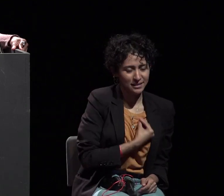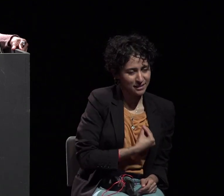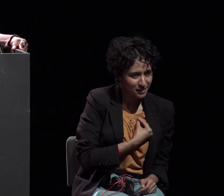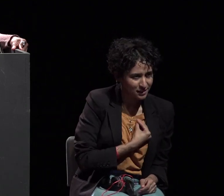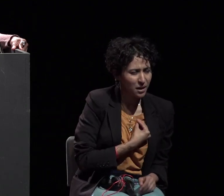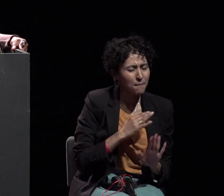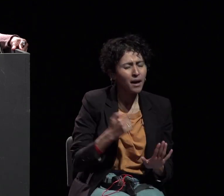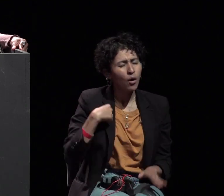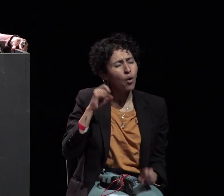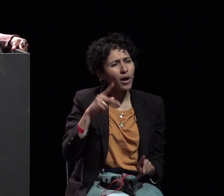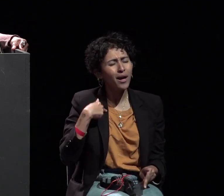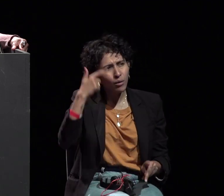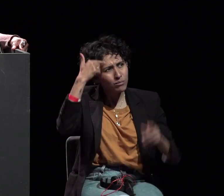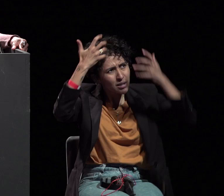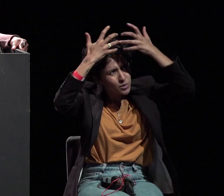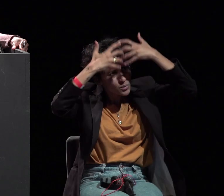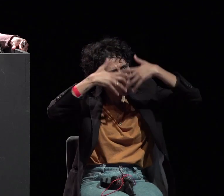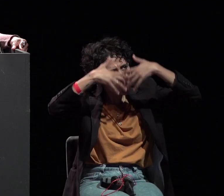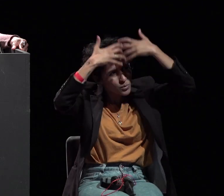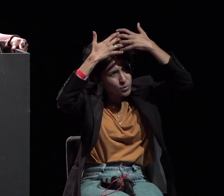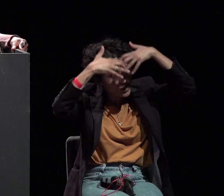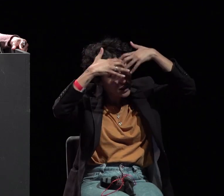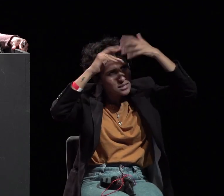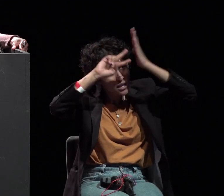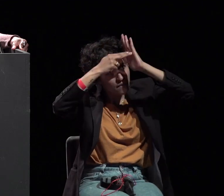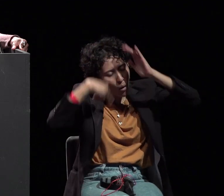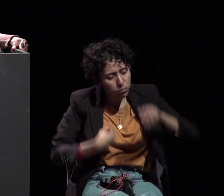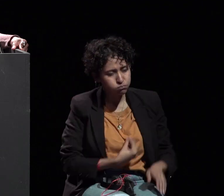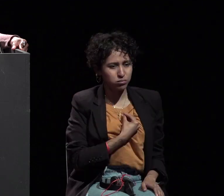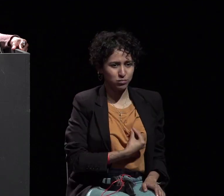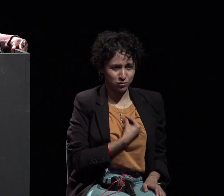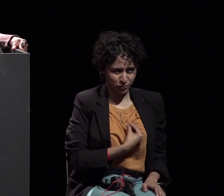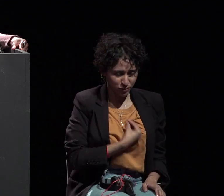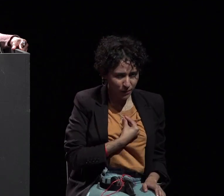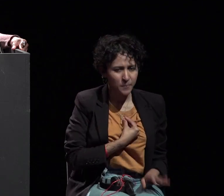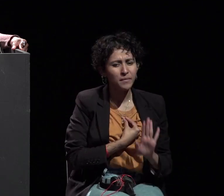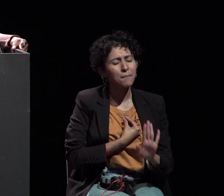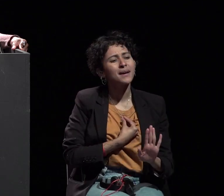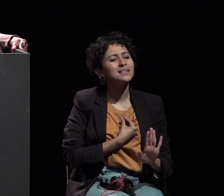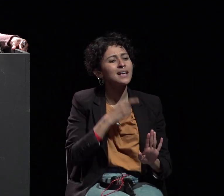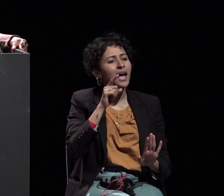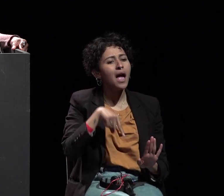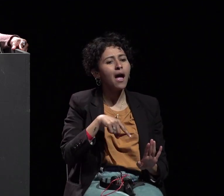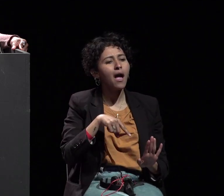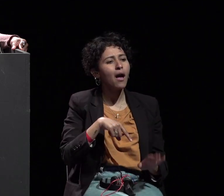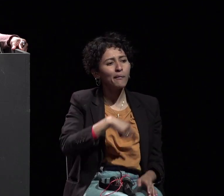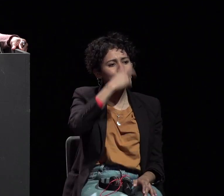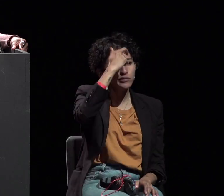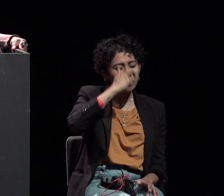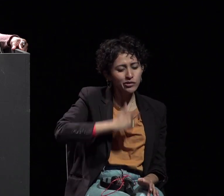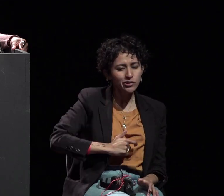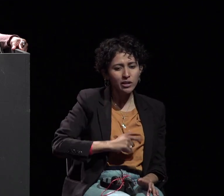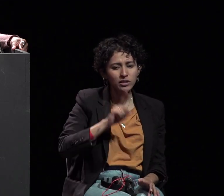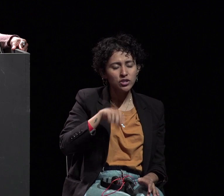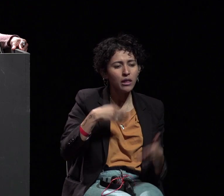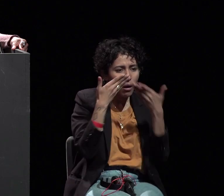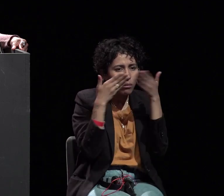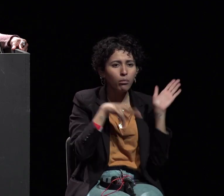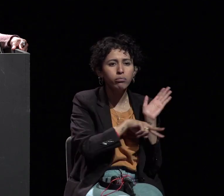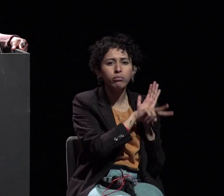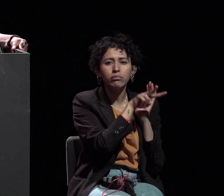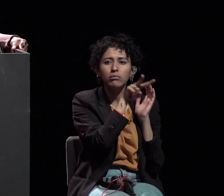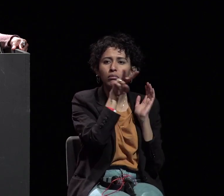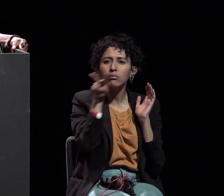pensa, logo existe, corresponde um sujeito que é onividente e que organiza a cena do